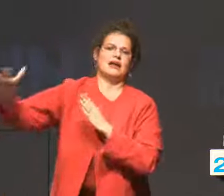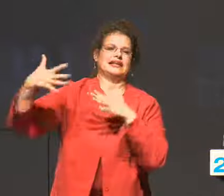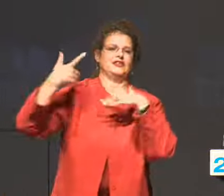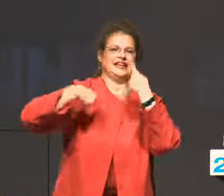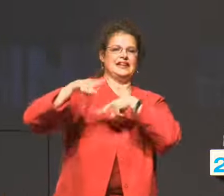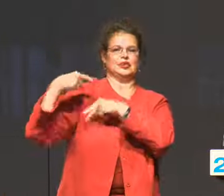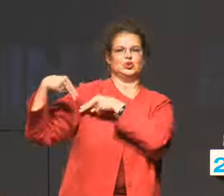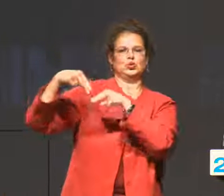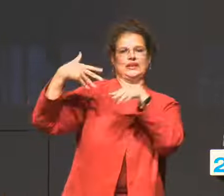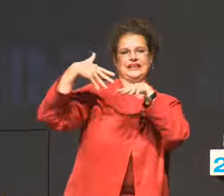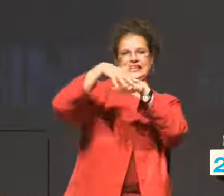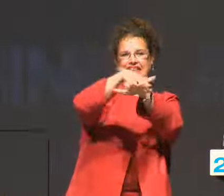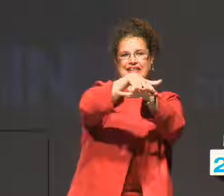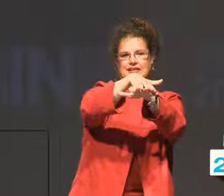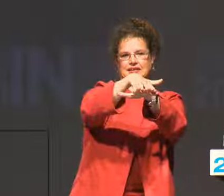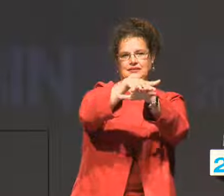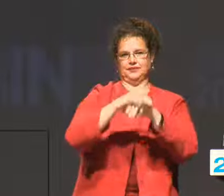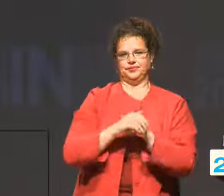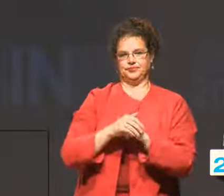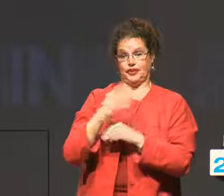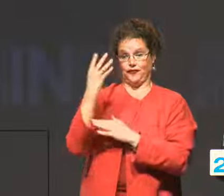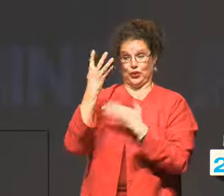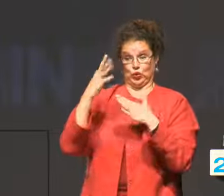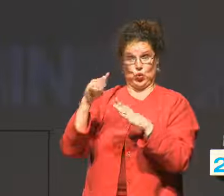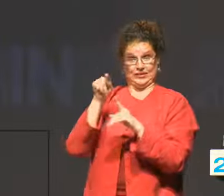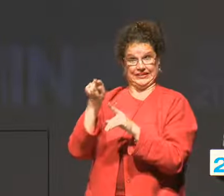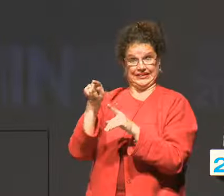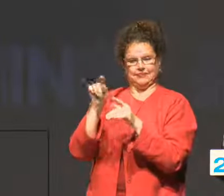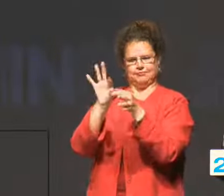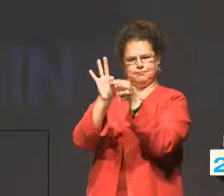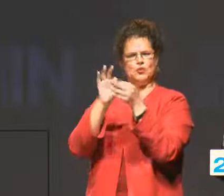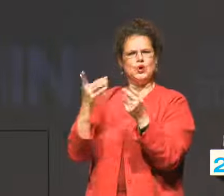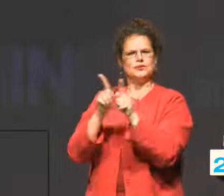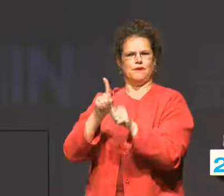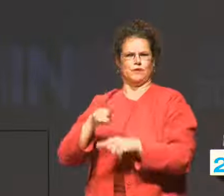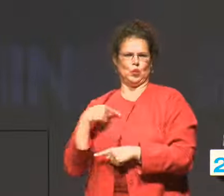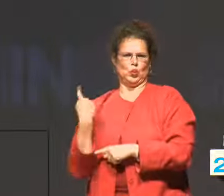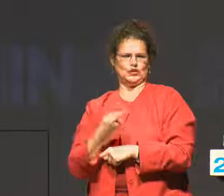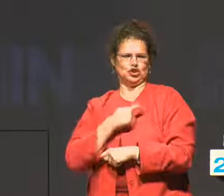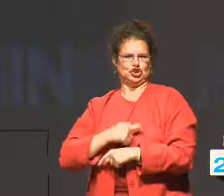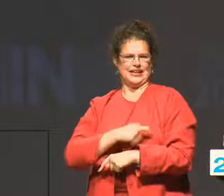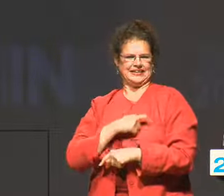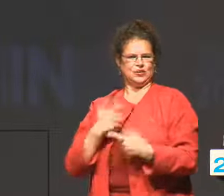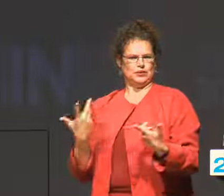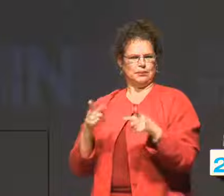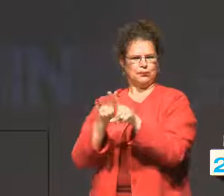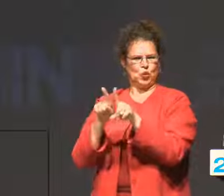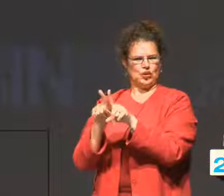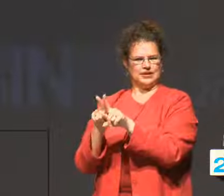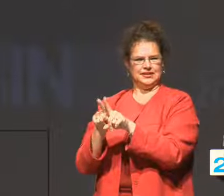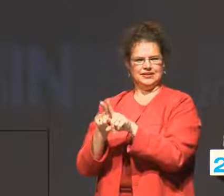der Schweiz hat sich dann die Regierung dazu entschieden, auch dass die Kinder, die ein spezielles Bedürfnis haben, auch wirklich